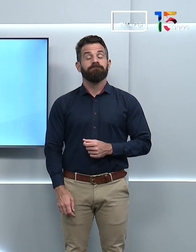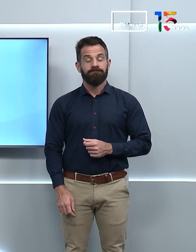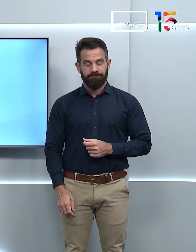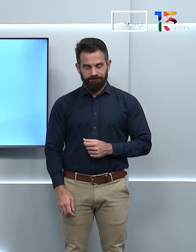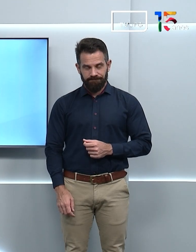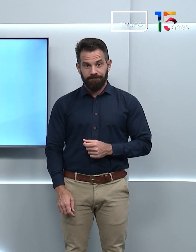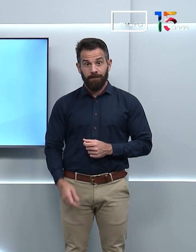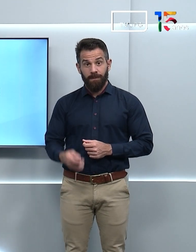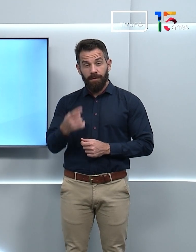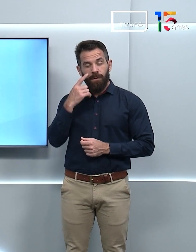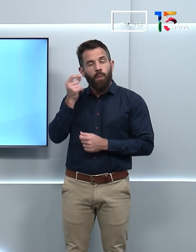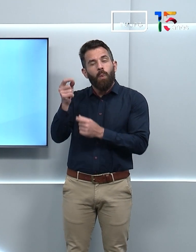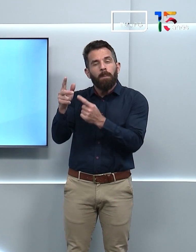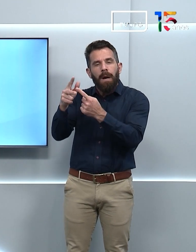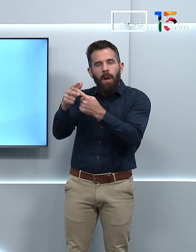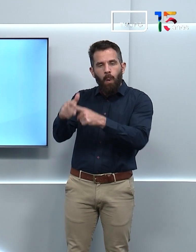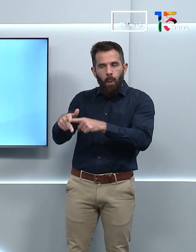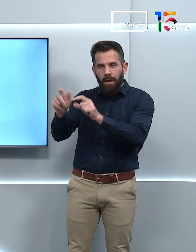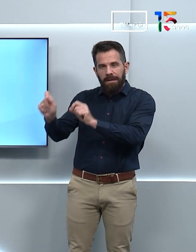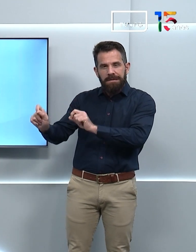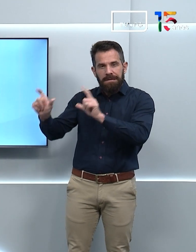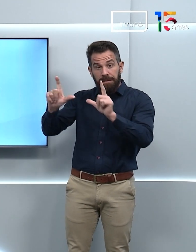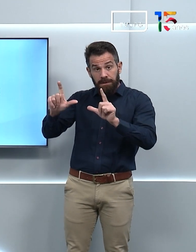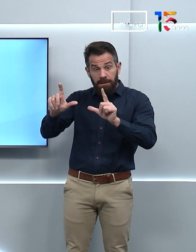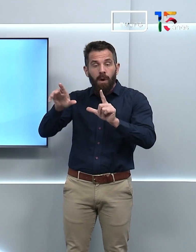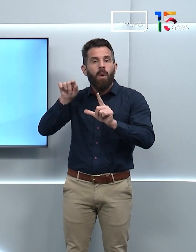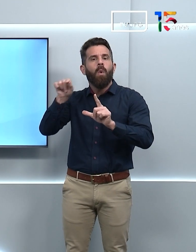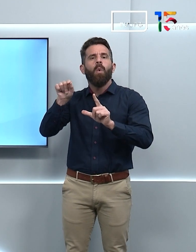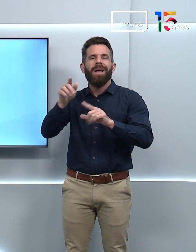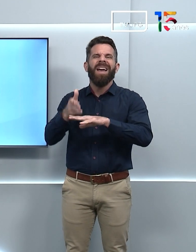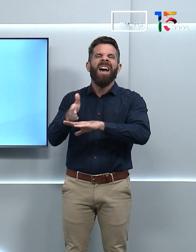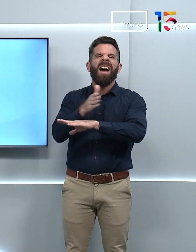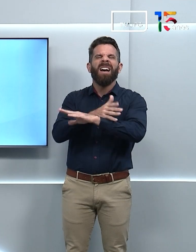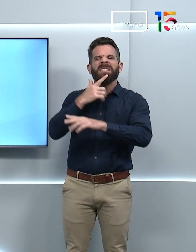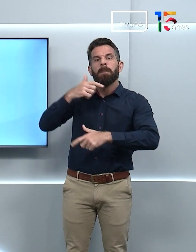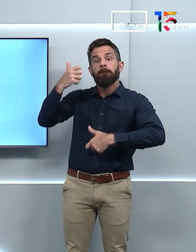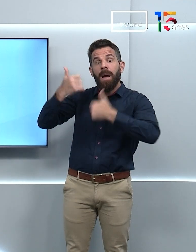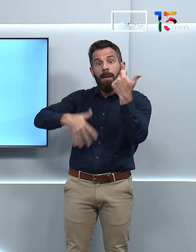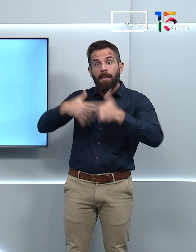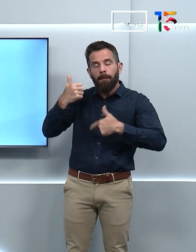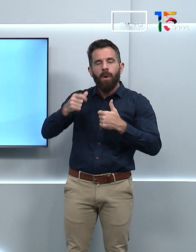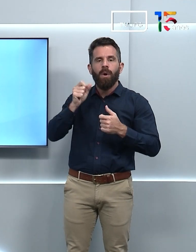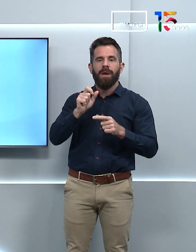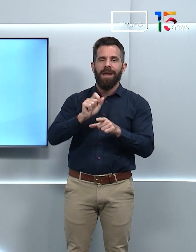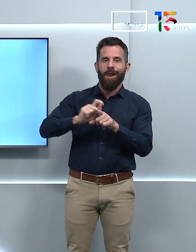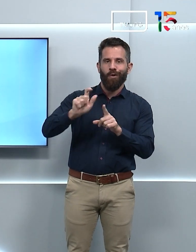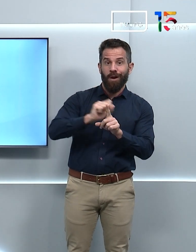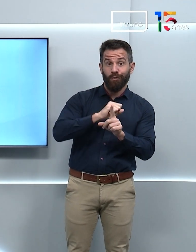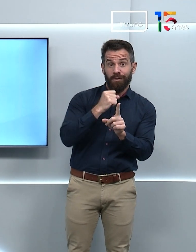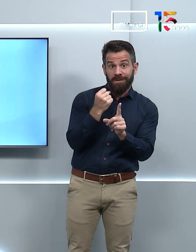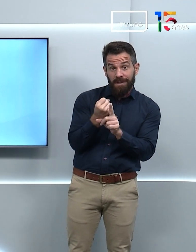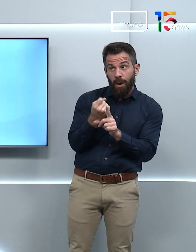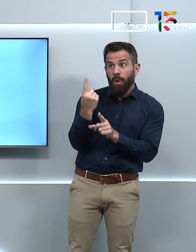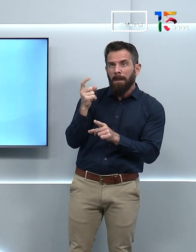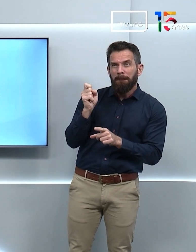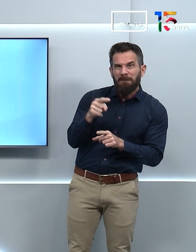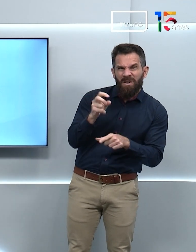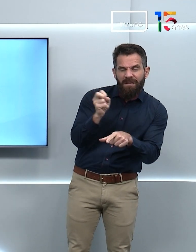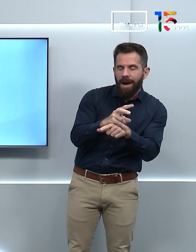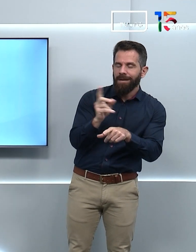Bom, fazendo uma correção sobre o aluguel social, eu falei que eram 1.000 vagas, mas é melhor ainda, viu? São 4.000 vagas